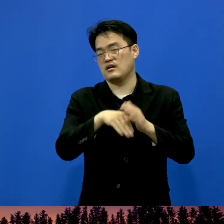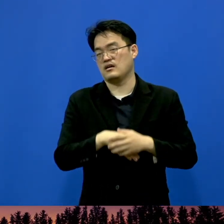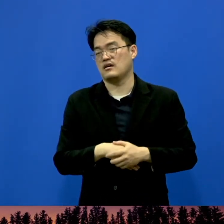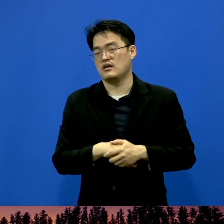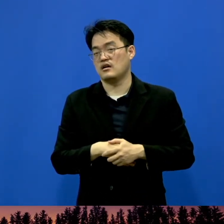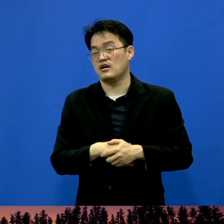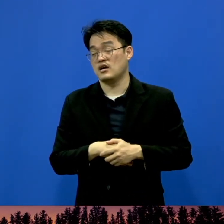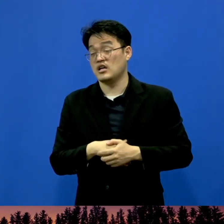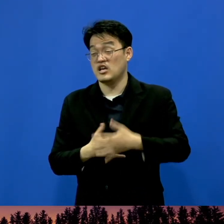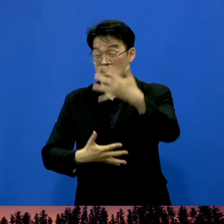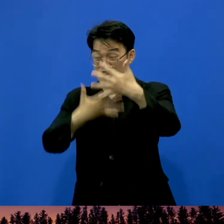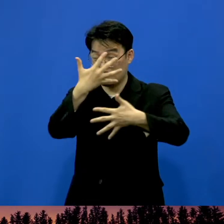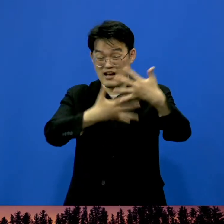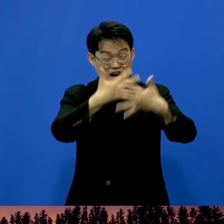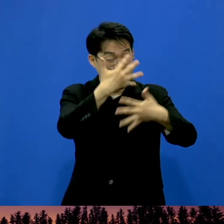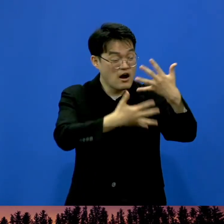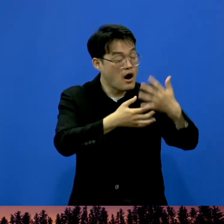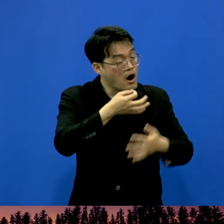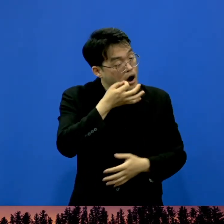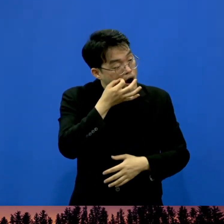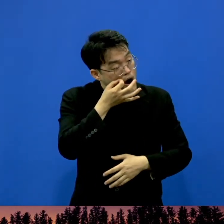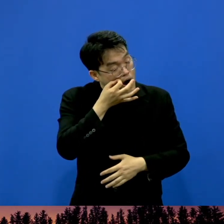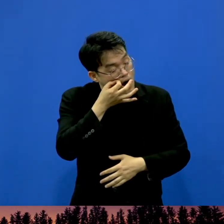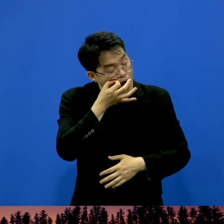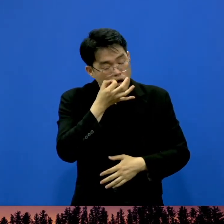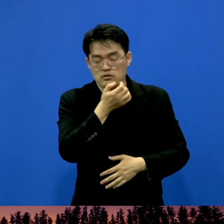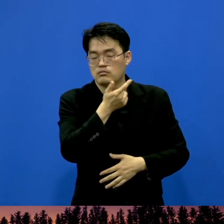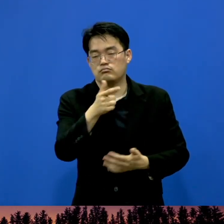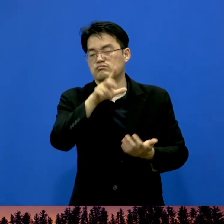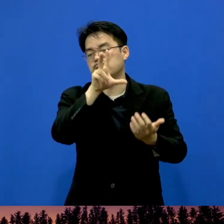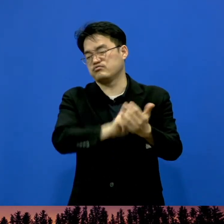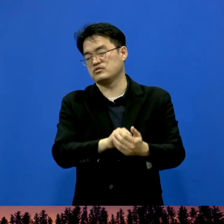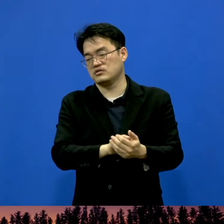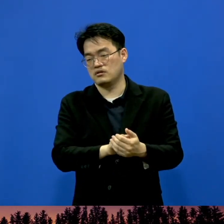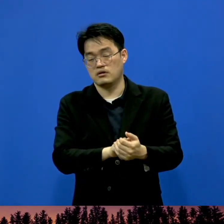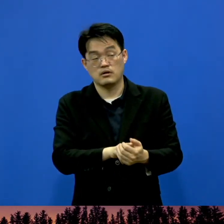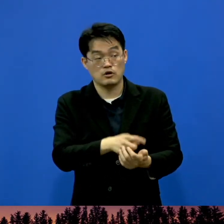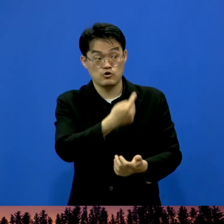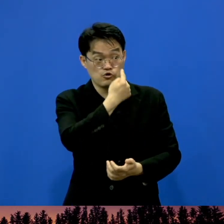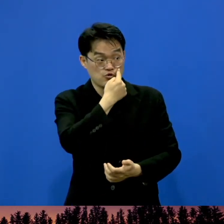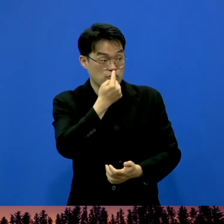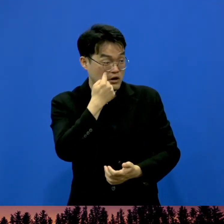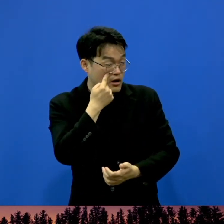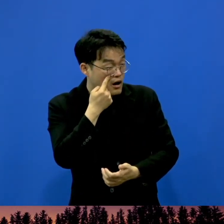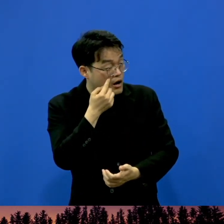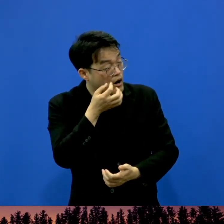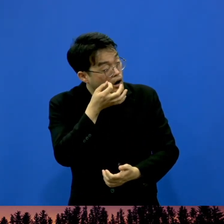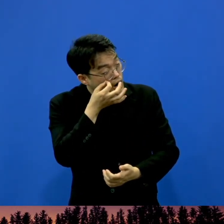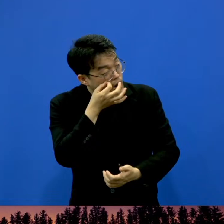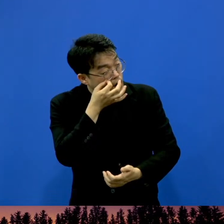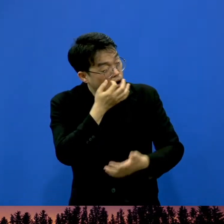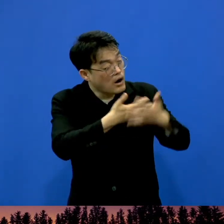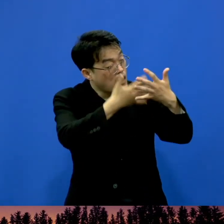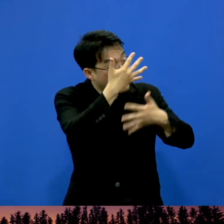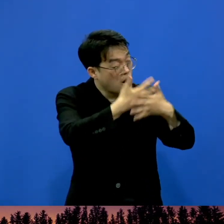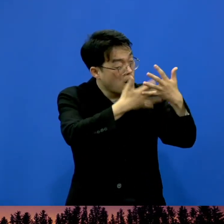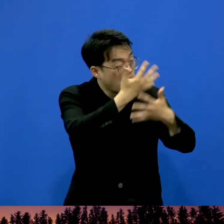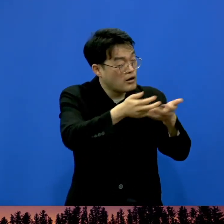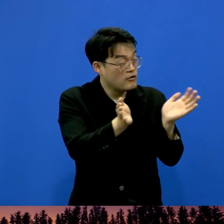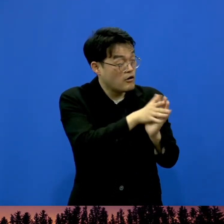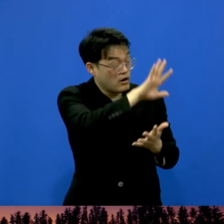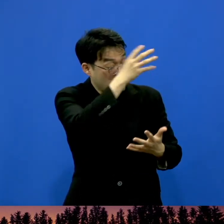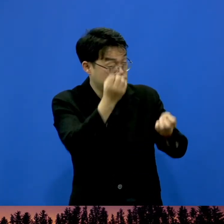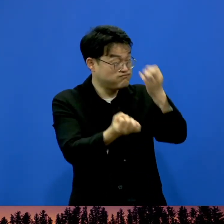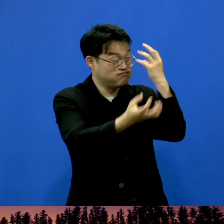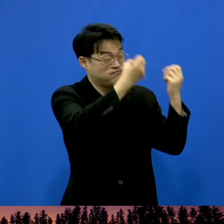이 영상시대가 주는 폐해가 너무 커요. 이 영상은 이 비주얼한 눈앞에 딱 영상이 그냥 화려한 영상이 막